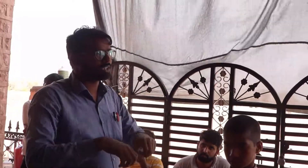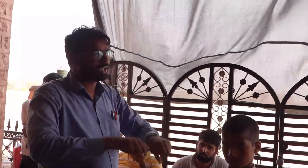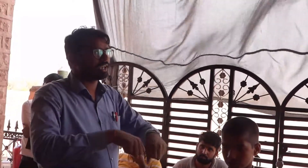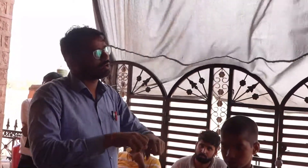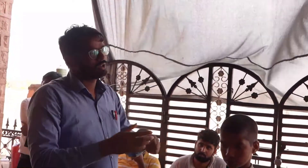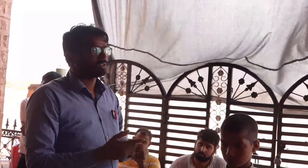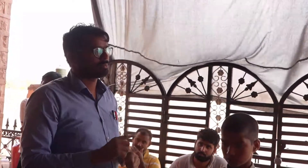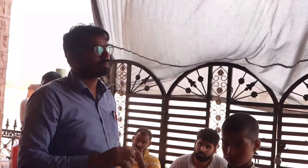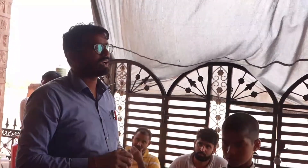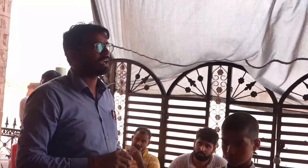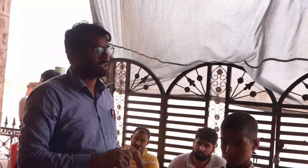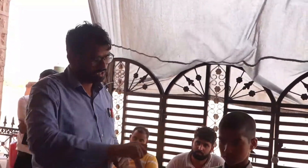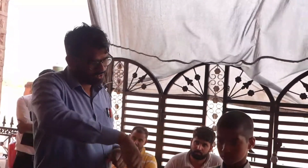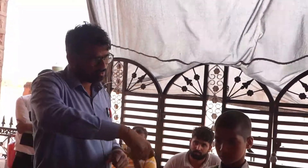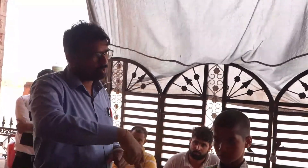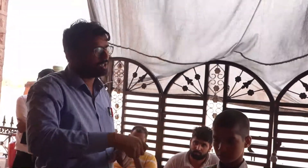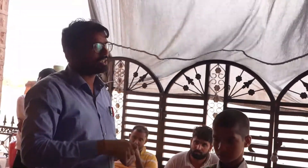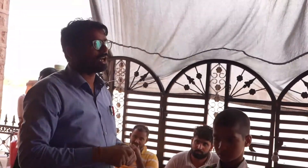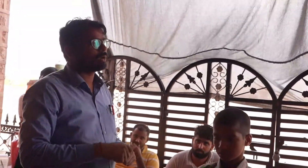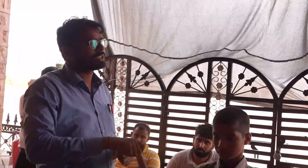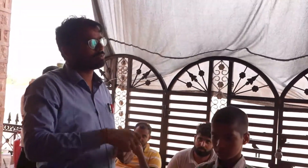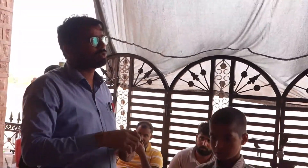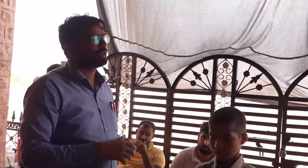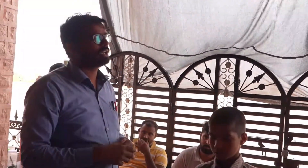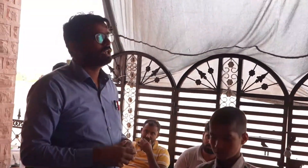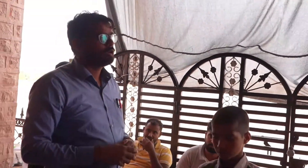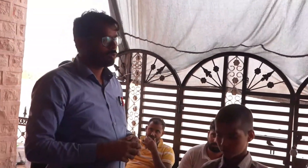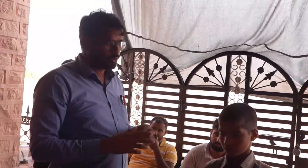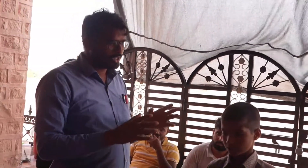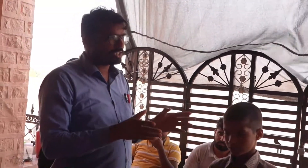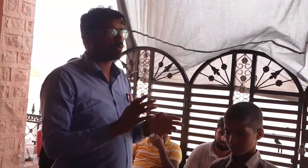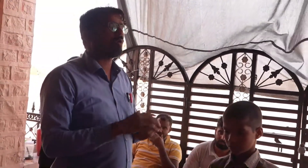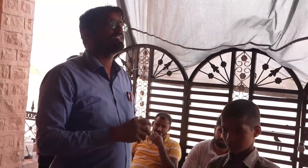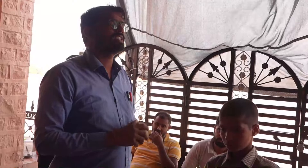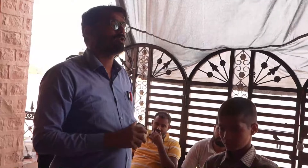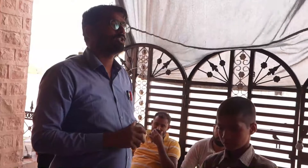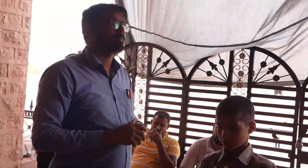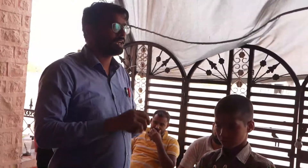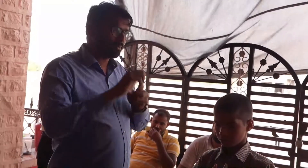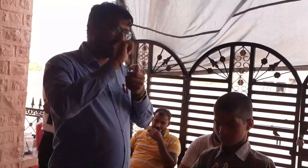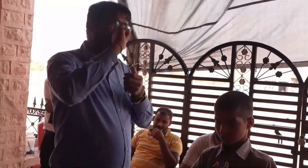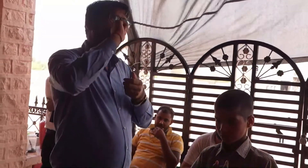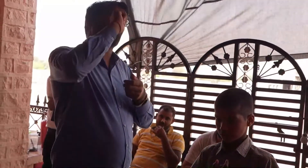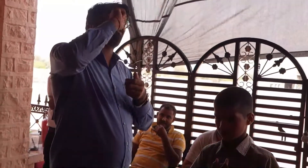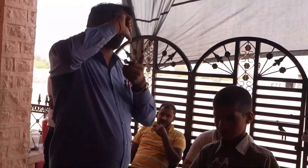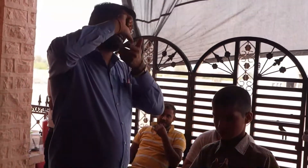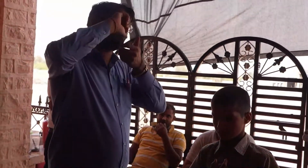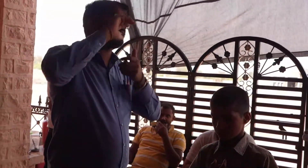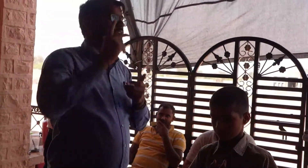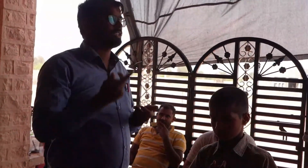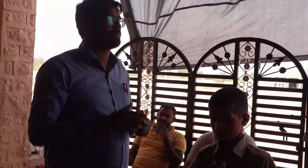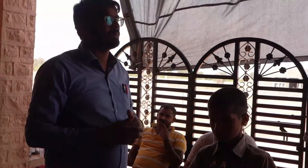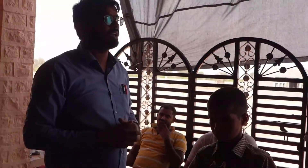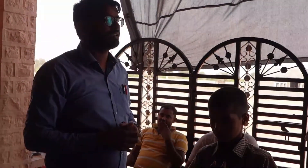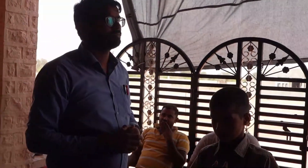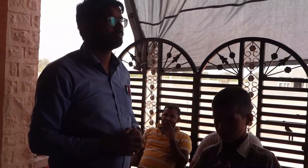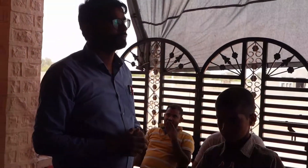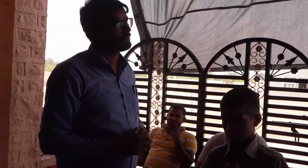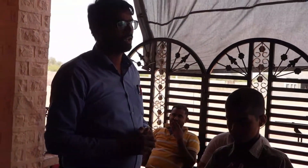देते हैं, समझ में आ गया, बोल दिया दाल हो गई सब्जी हो गई। कुछ चीज़ें तो कॉमन चीज़ें होती हैं, पानी पीने के लिए बोल दिया पानी पीने के लिए, समझ ये में आ तो गया। नॉर्मली कोई भी समझ